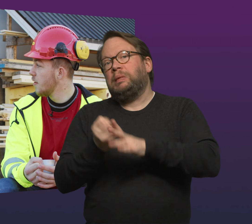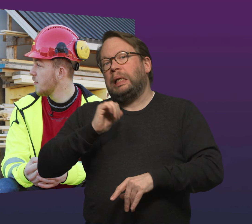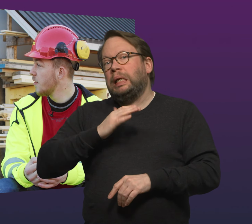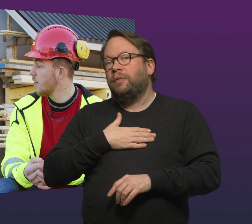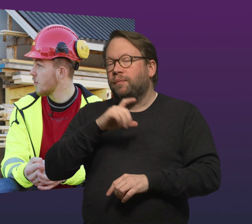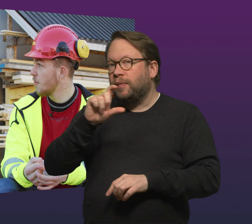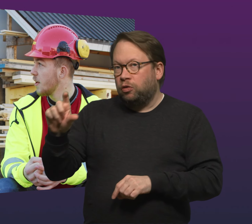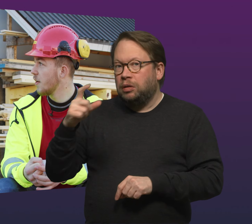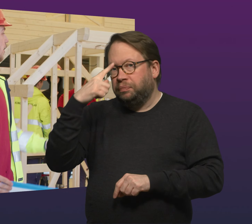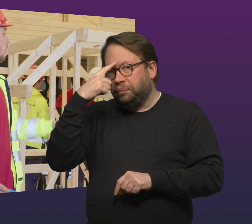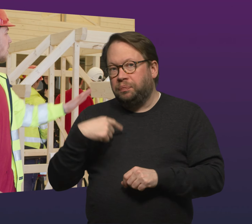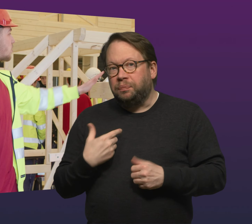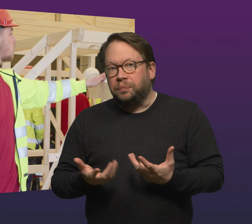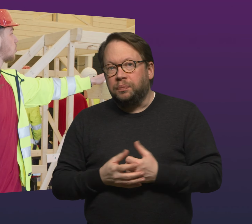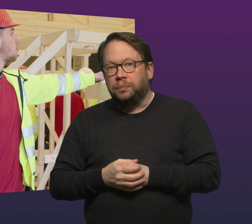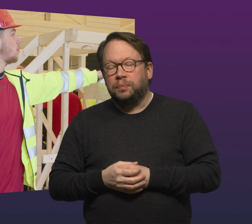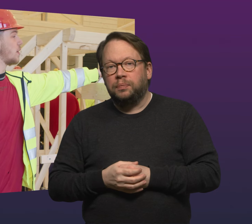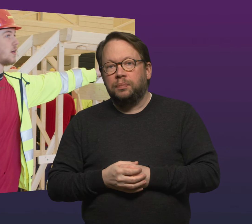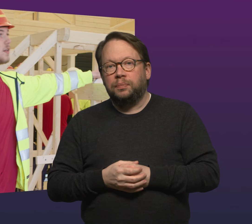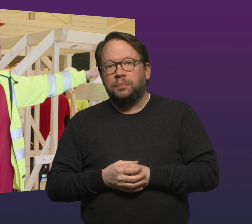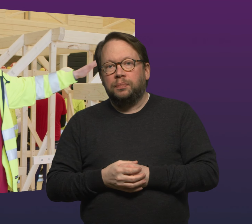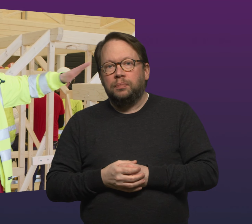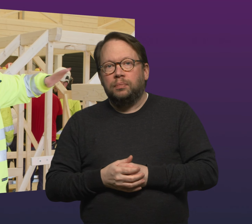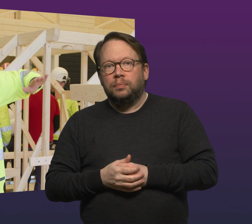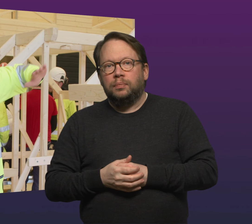att skapa ett eget företag.